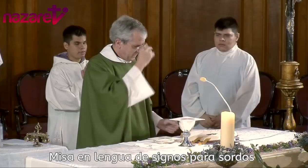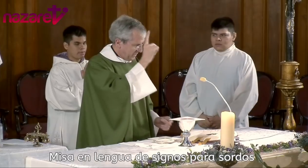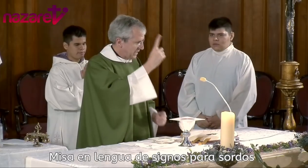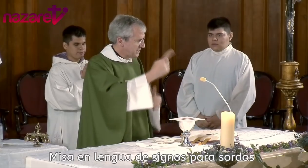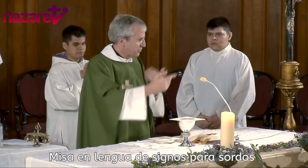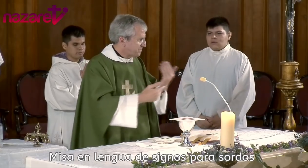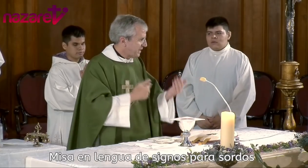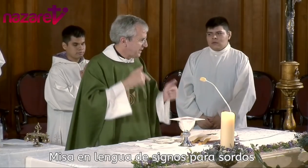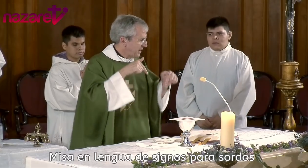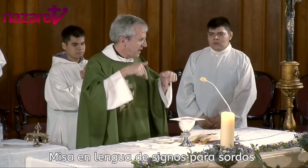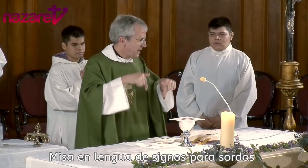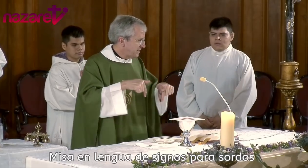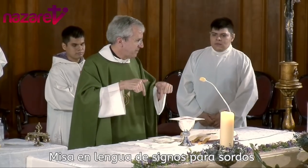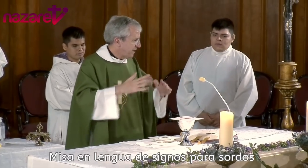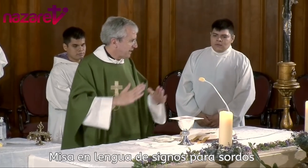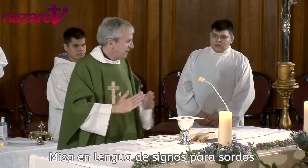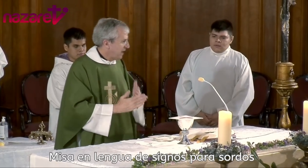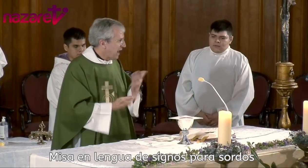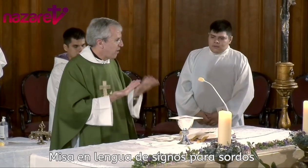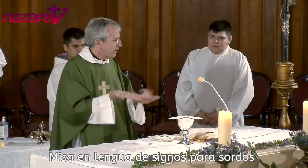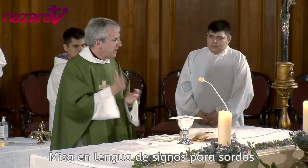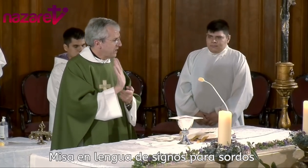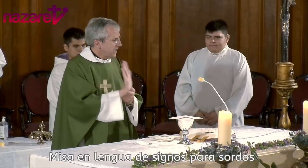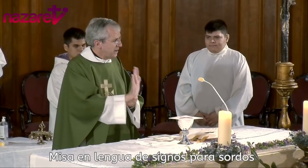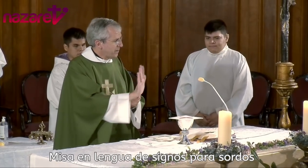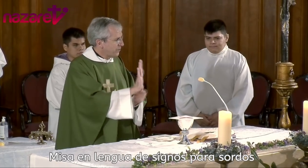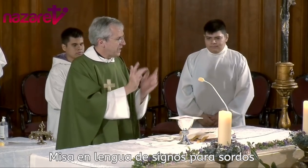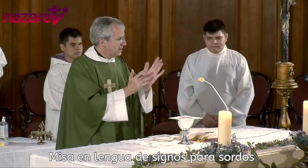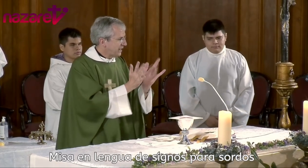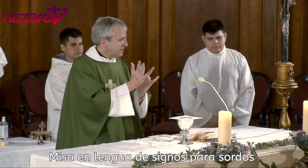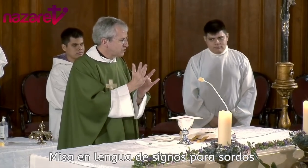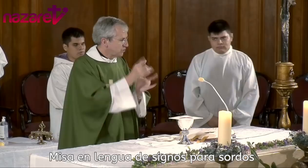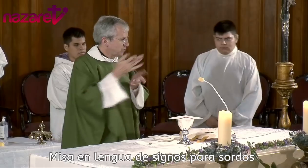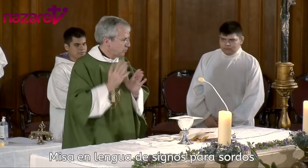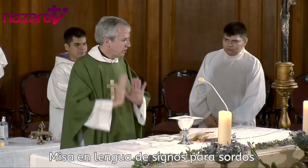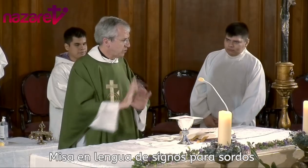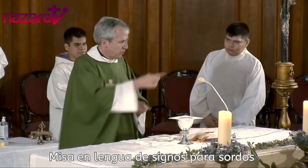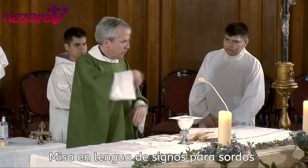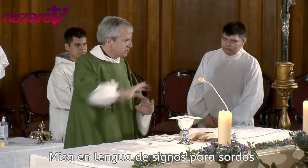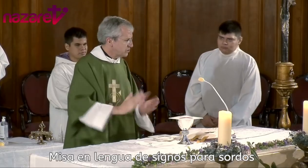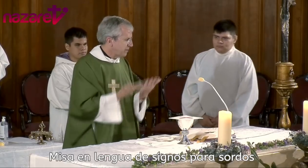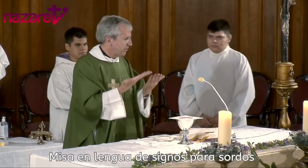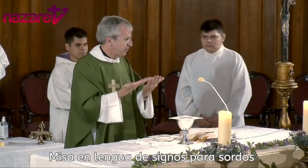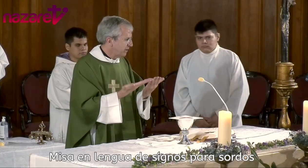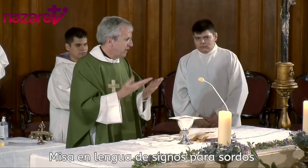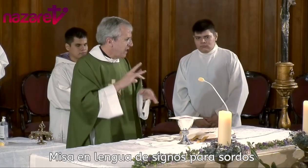resurrección. Así pues, Padre, al celebrar ahora el memorial de Cristo, tu Hijo, nuestro Salvador, al